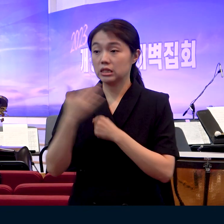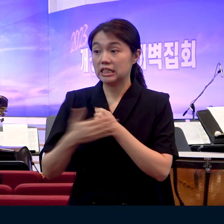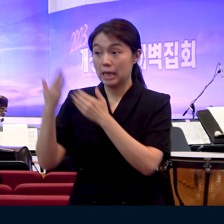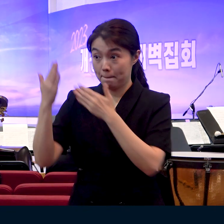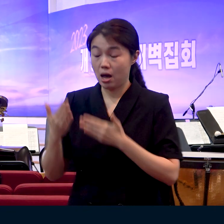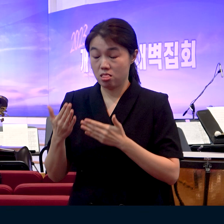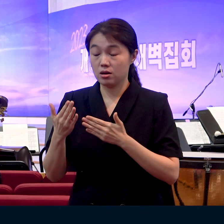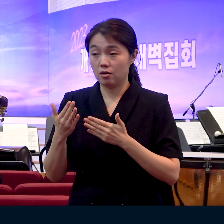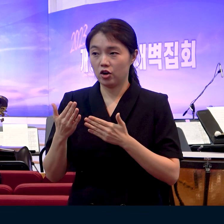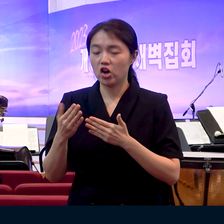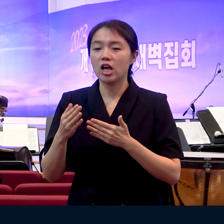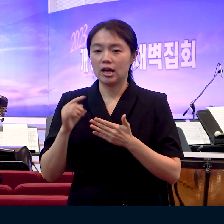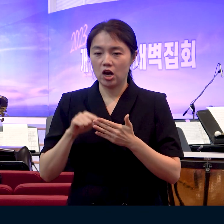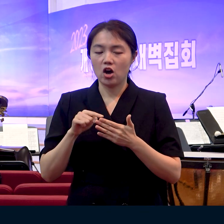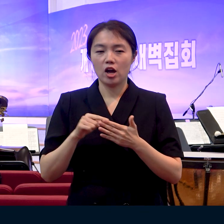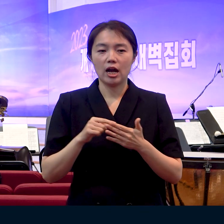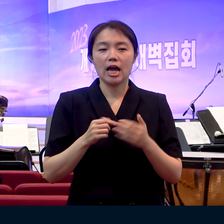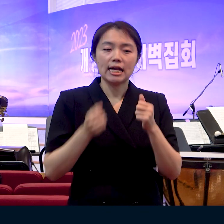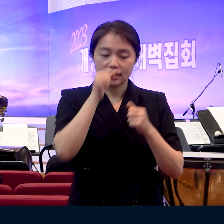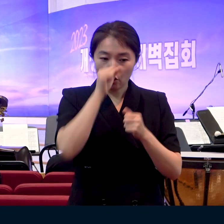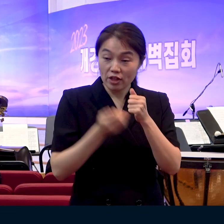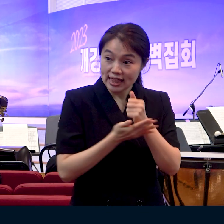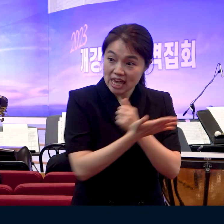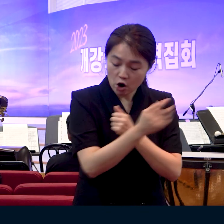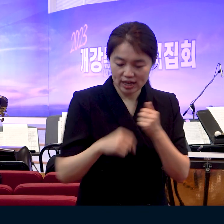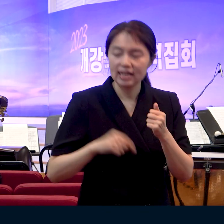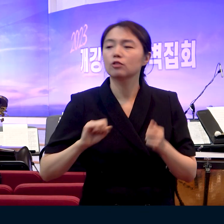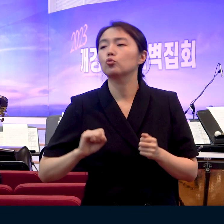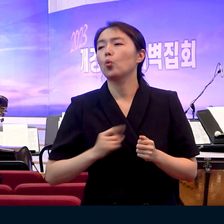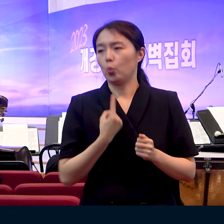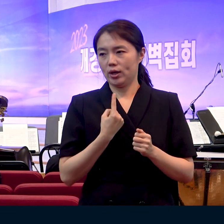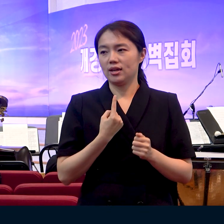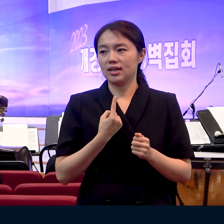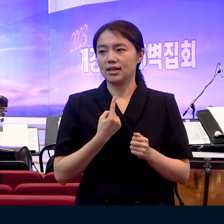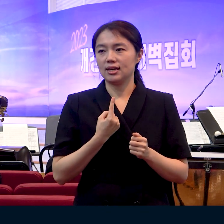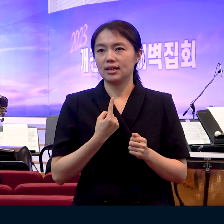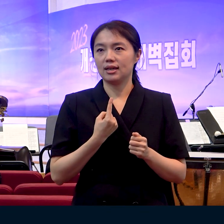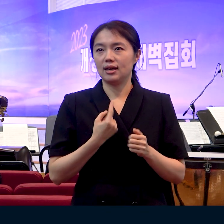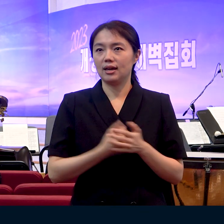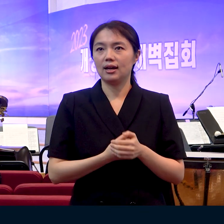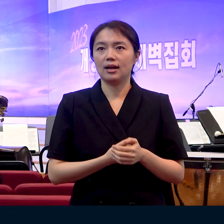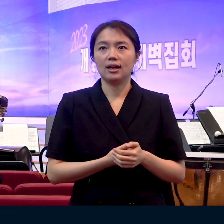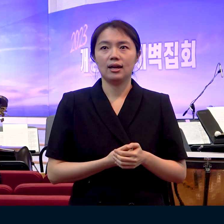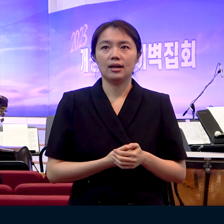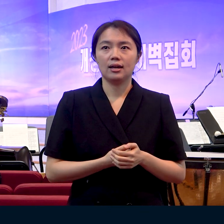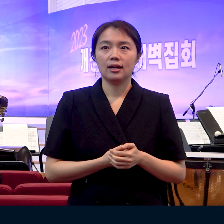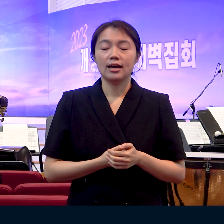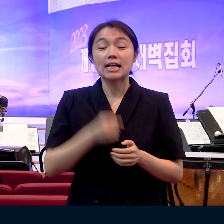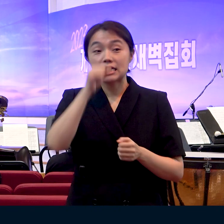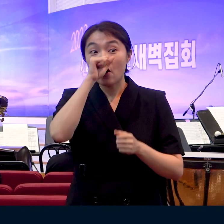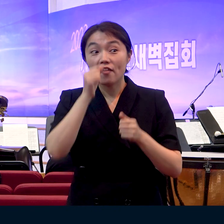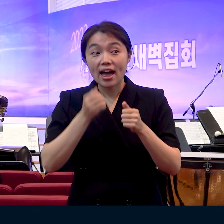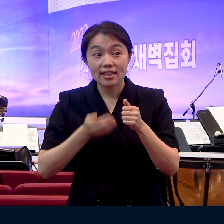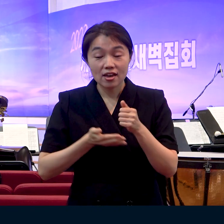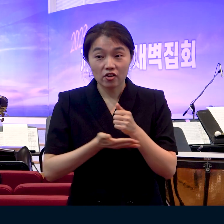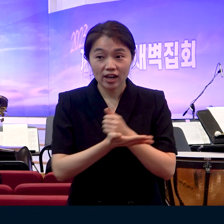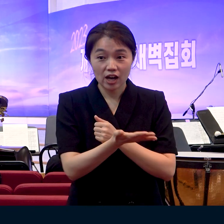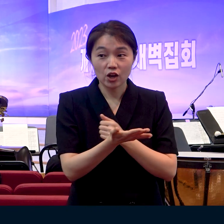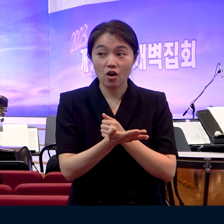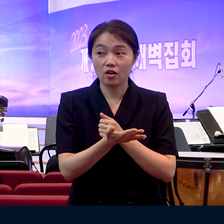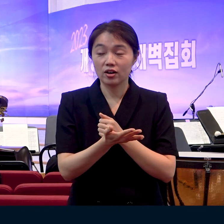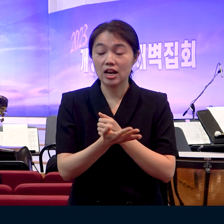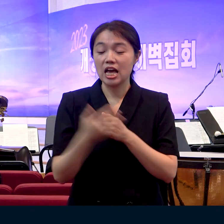이게 중요한 거예요. 자, 그런데 이게 다가 아니죠. 이게 선한 영향력으로 그게